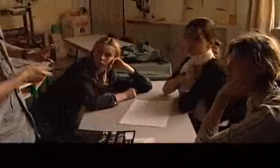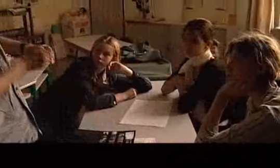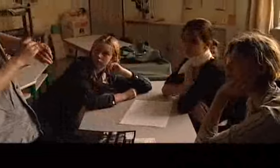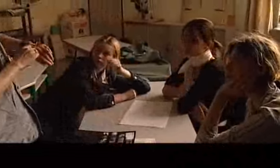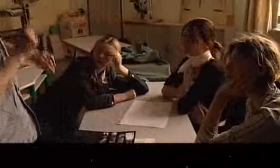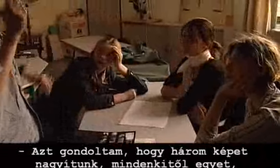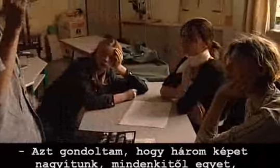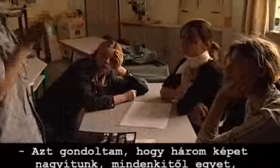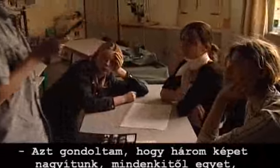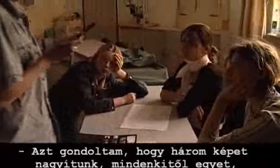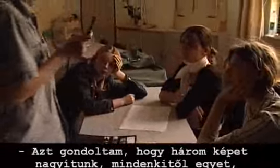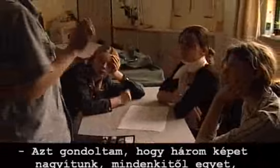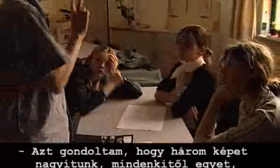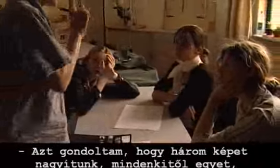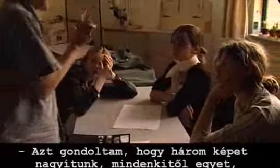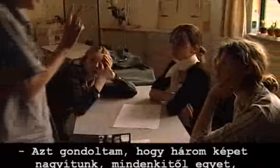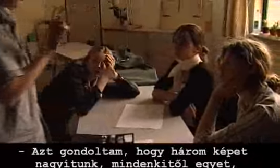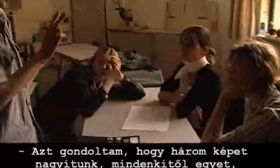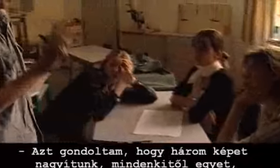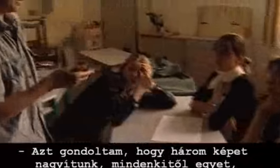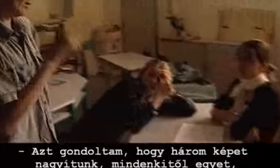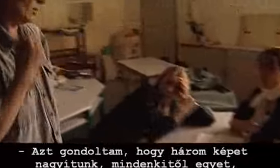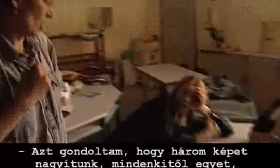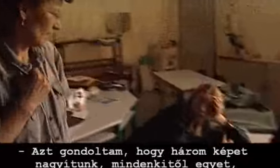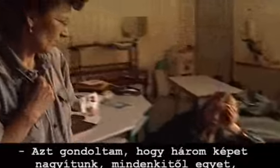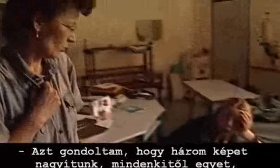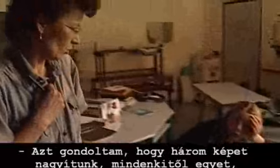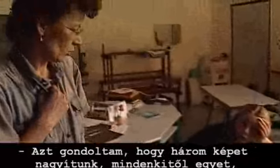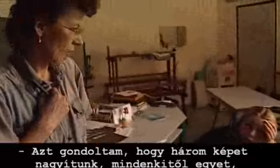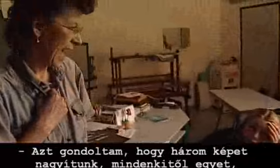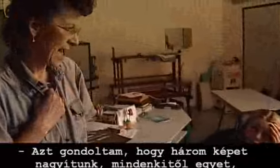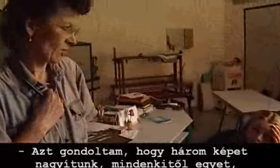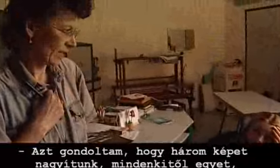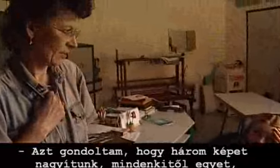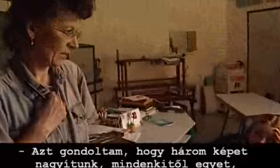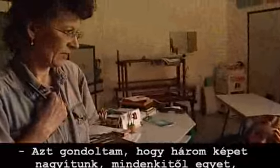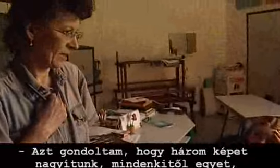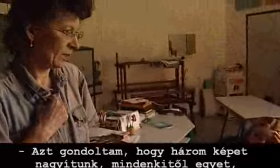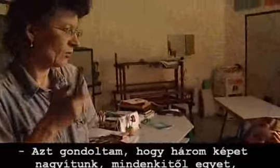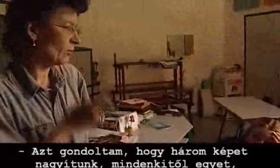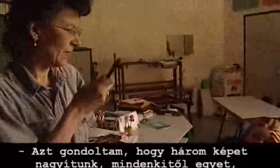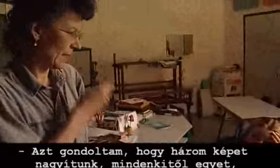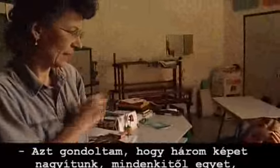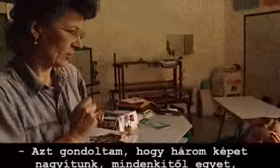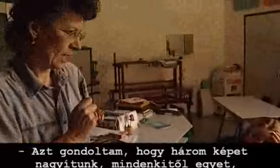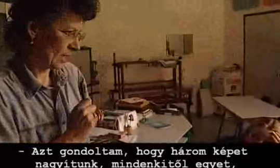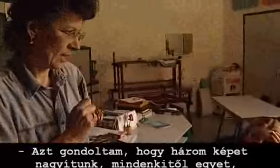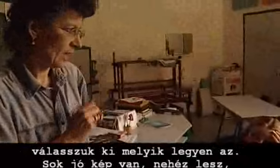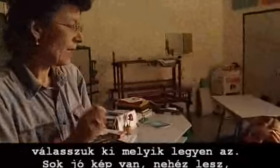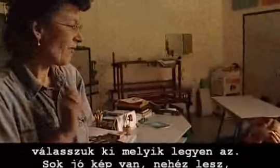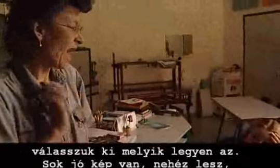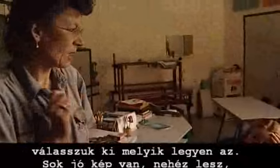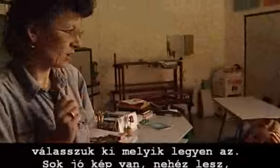Na most azt gondoltam, hogy 3 képet nagyítunk, 3 képet felnagyítunk, mindenkitől